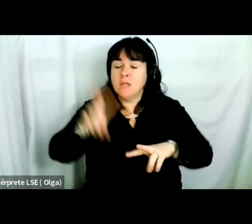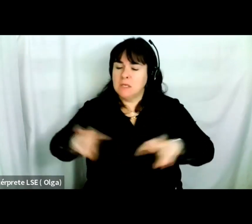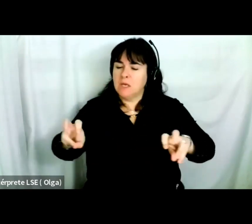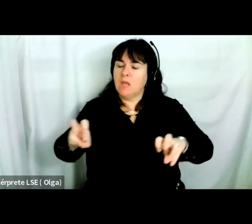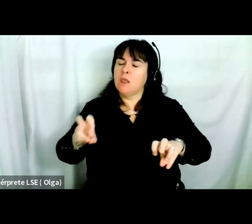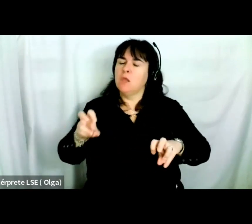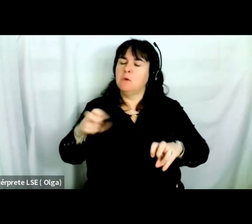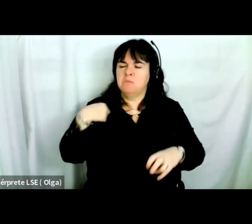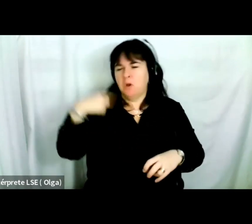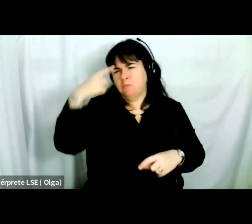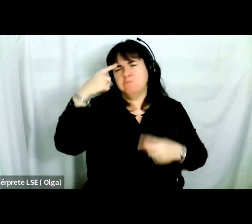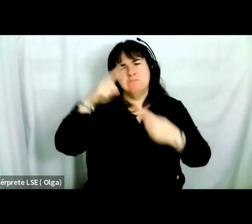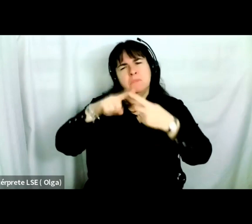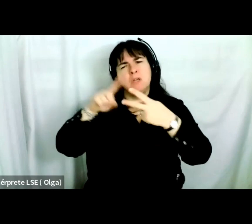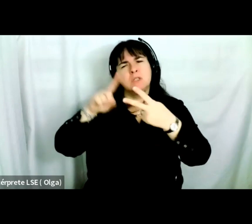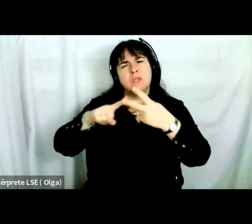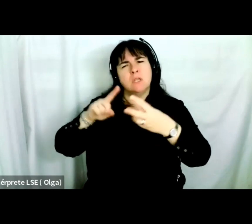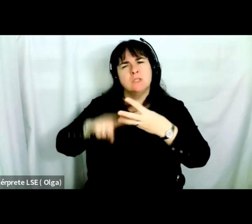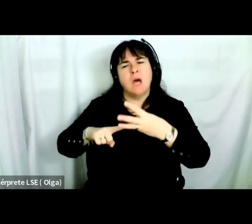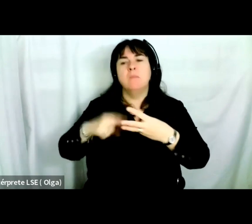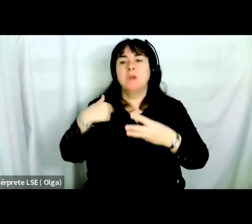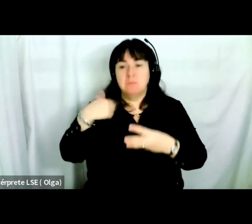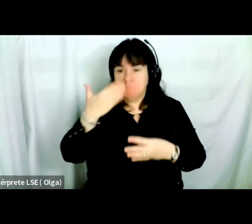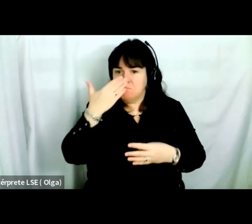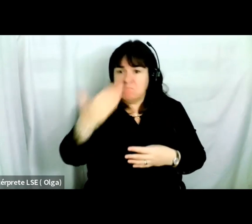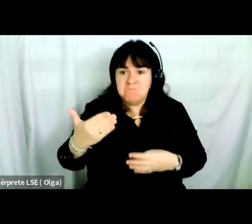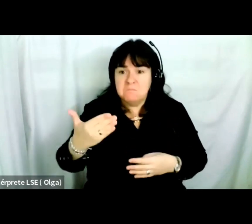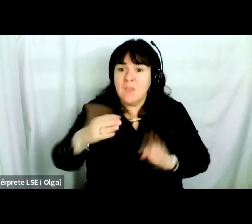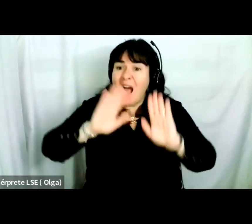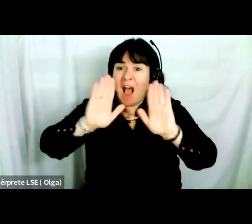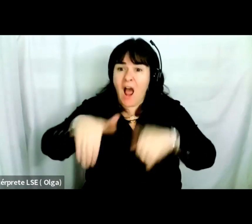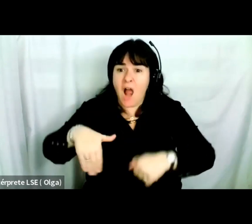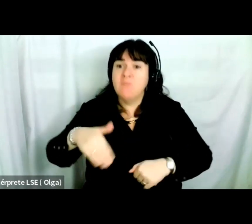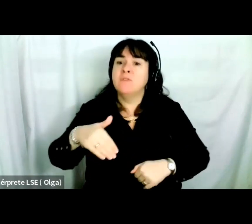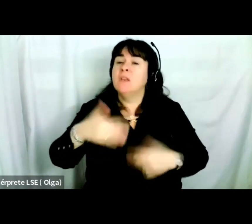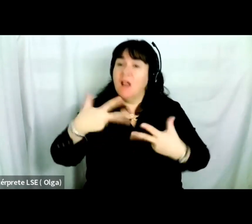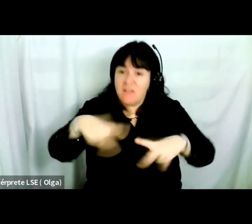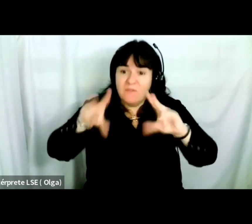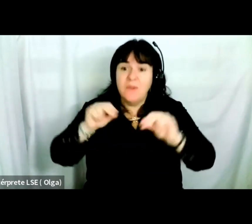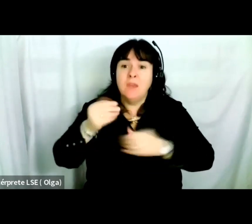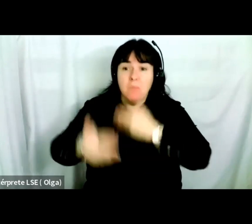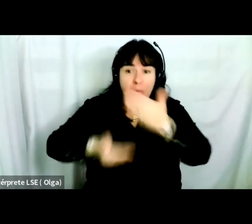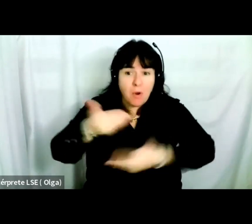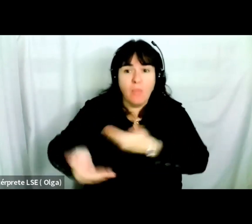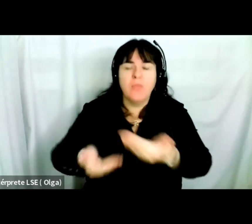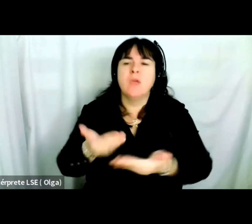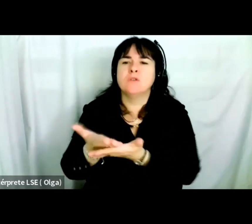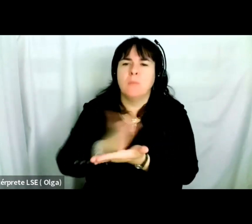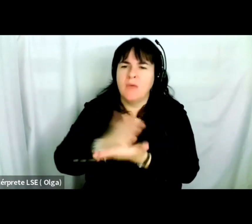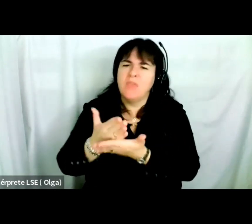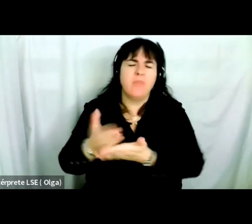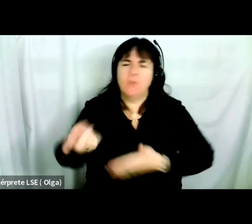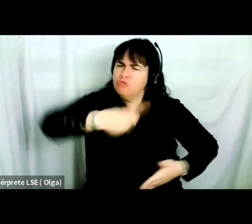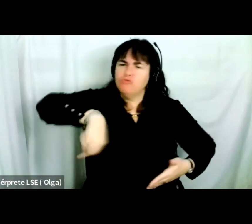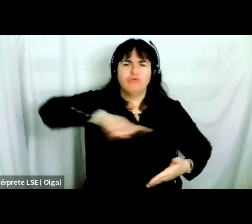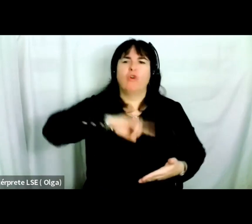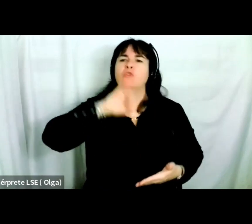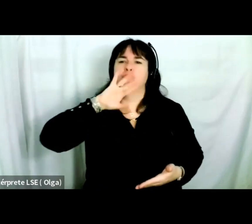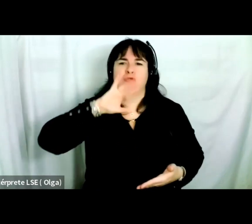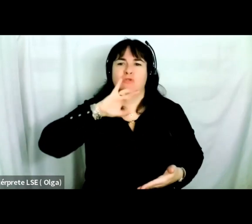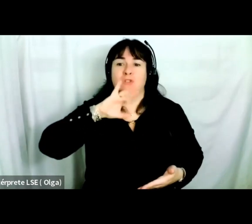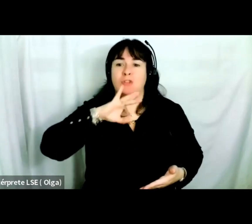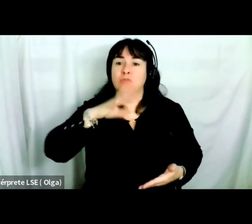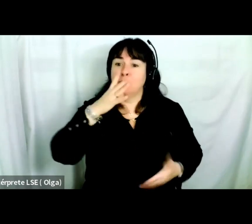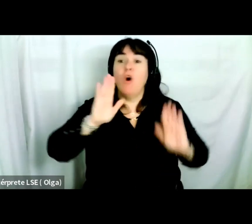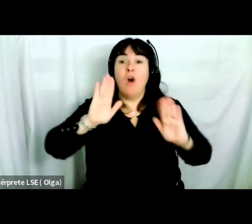mediación, pero os aseguro que al final salimos todos contentos del proceso, porque somos nosotros mismos los que vamos